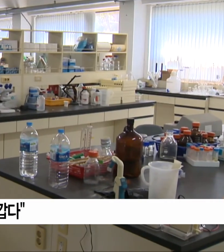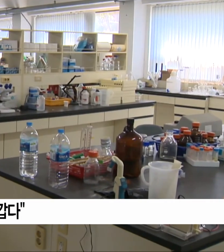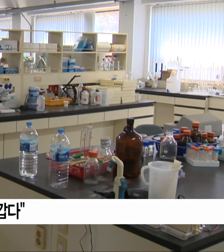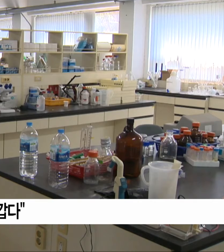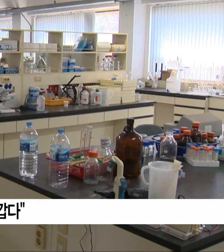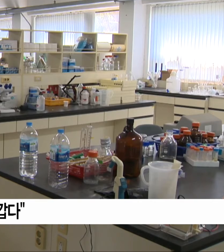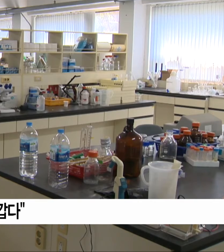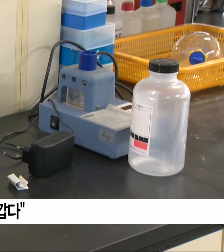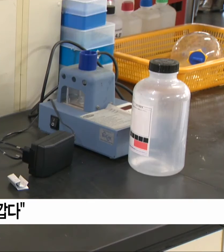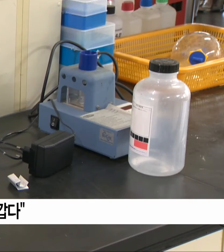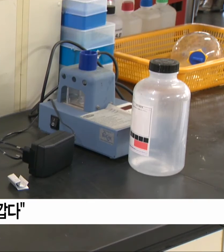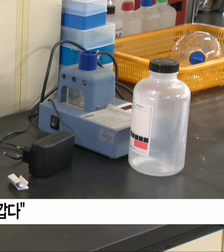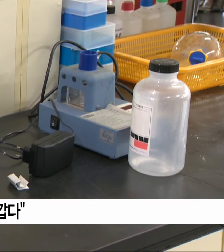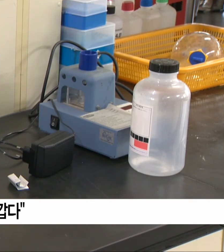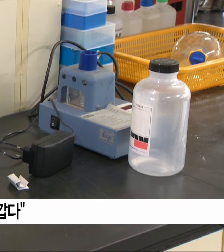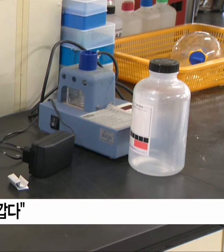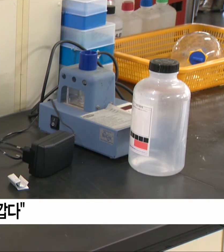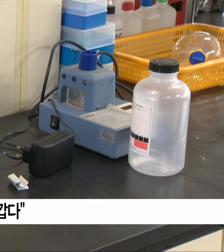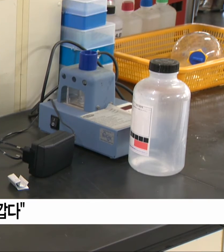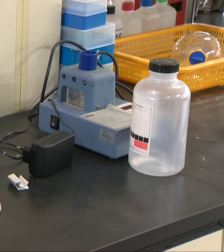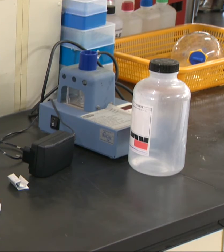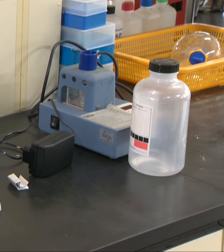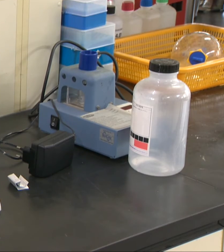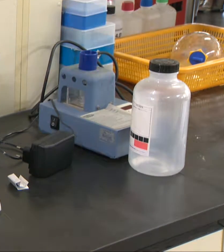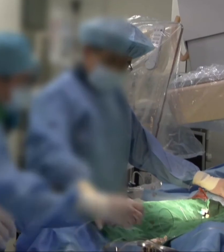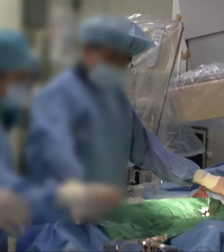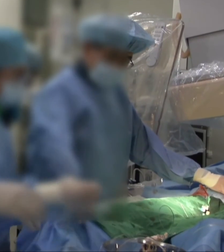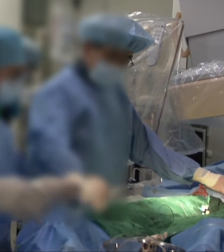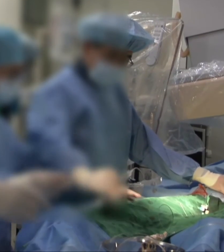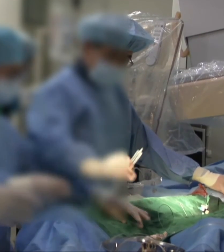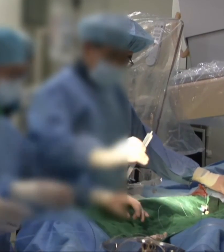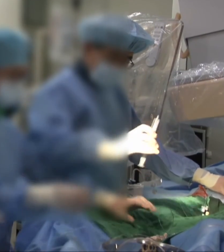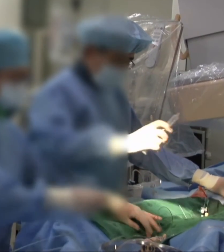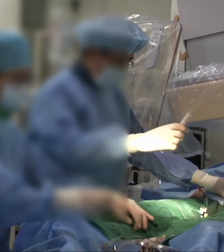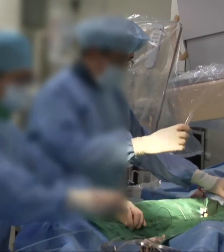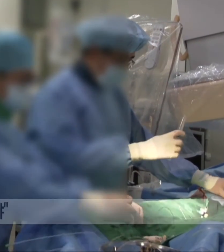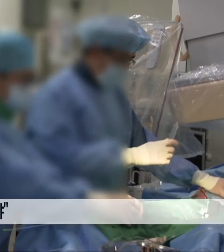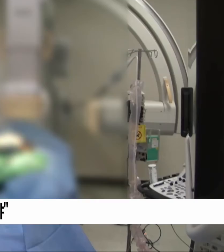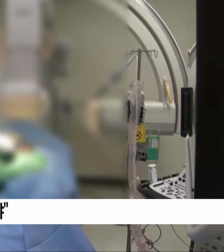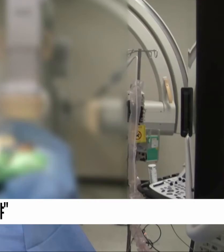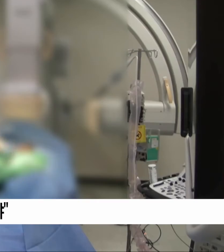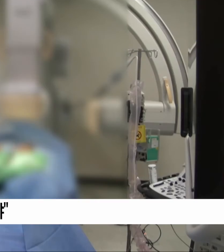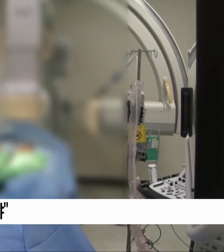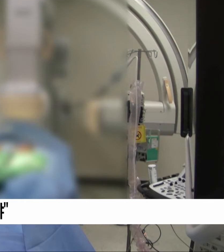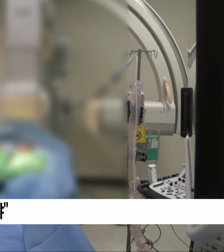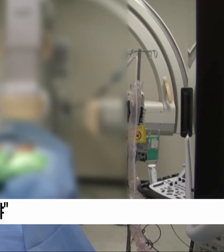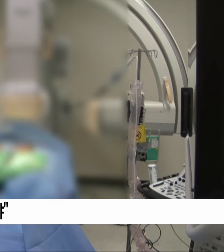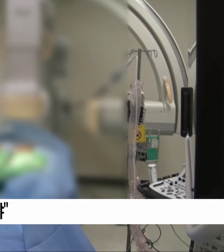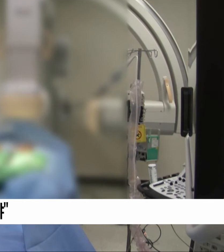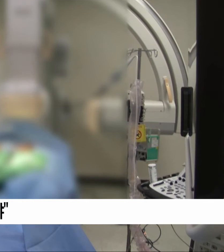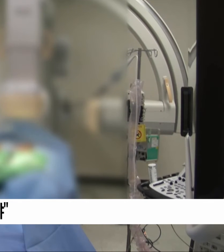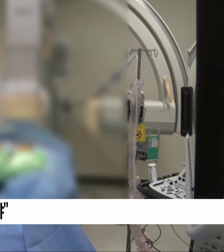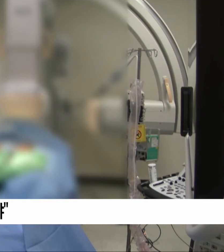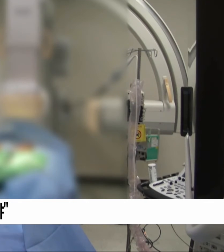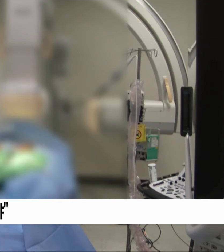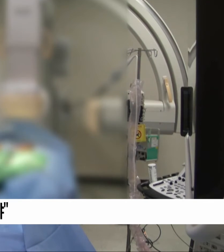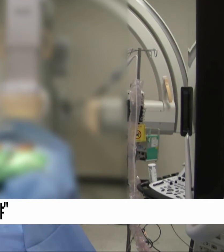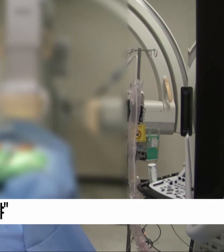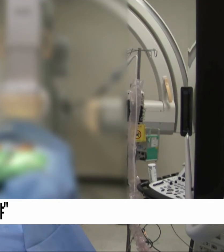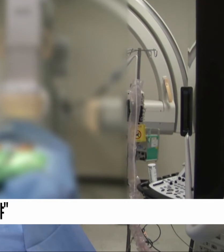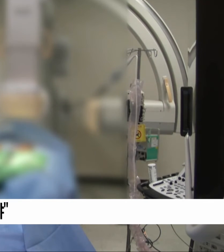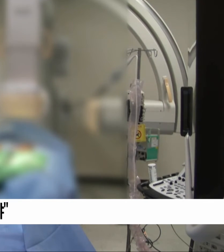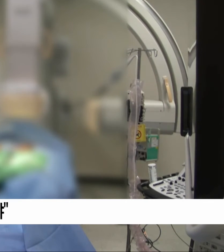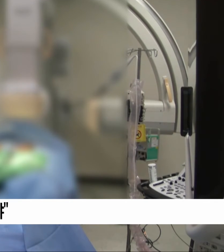나가지 못하고 있는 데 대해 안타깝다고 밝혔습니다. 그러면서 지금이라도 의사협회가 관련